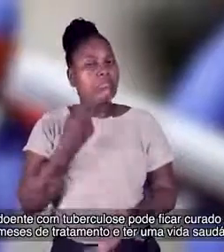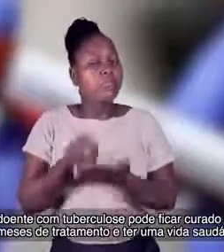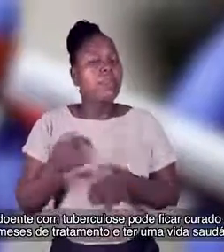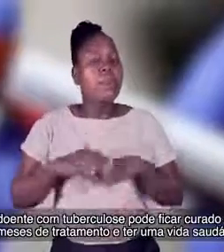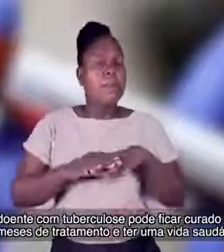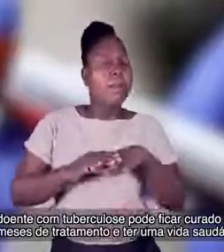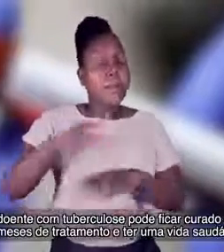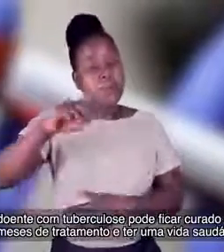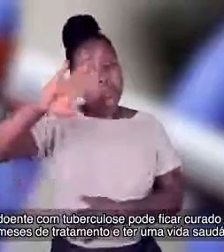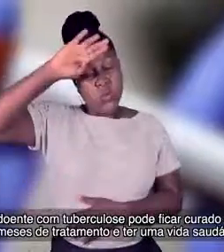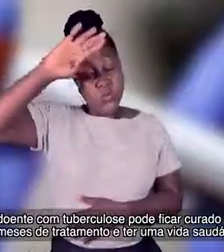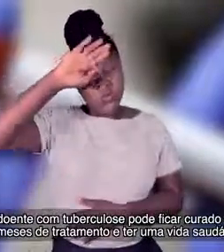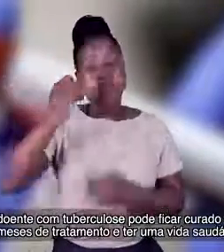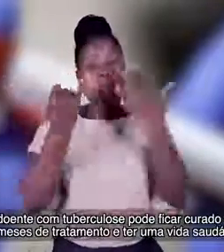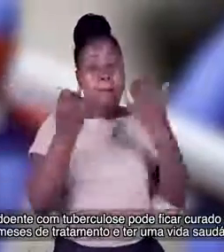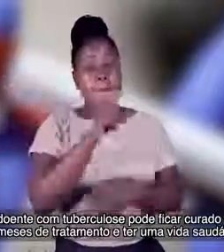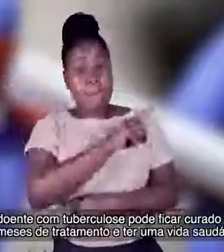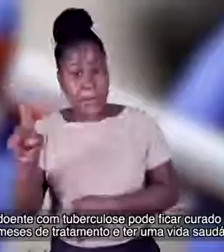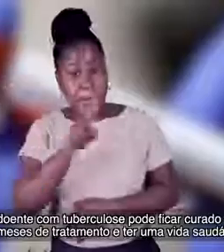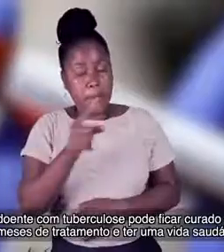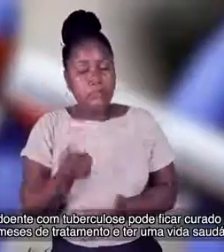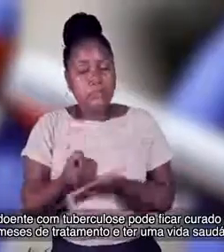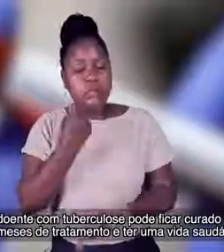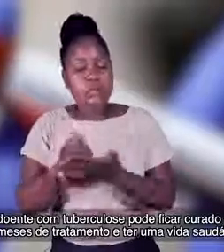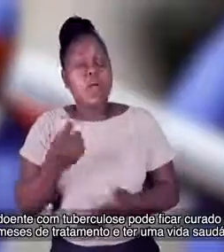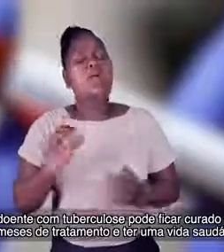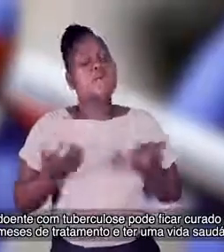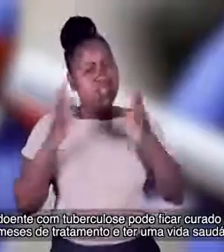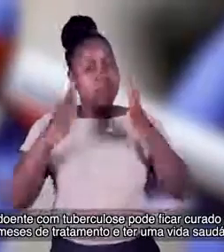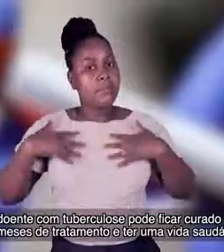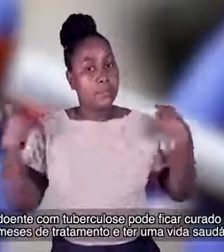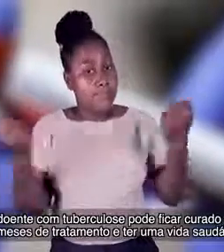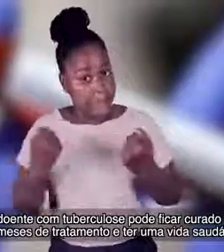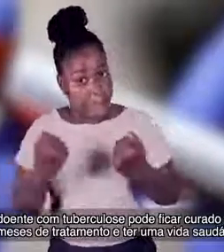tuberculose pode ficar curado em 6 meses de tratamento e ter uma vida saudável.